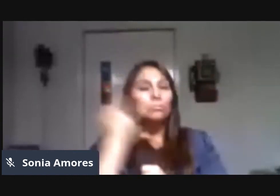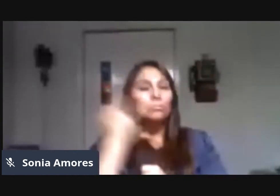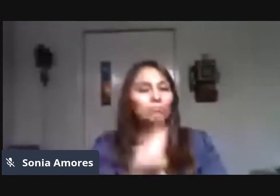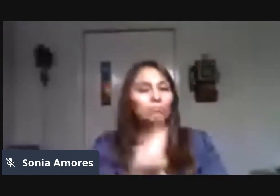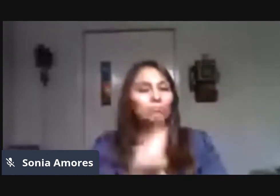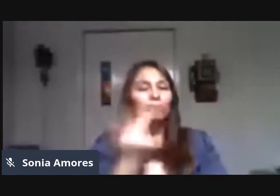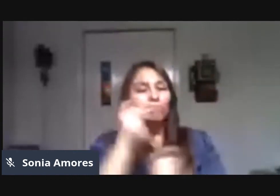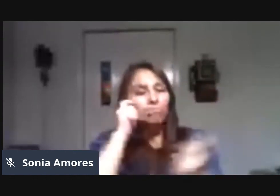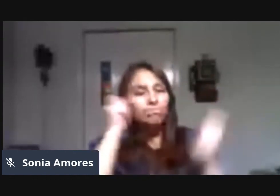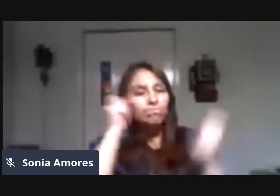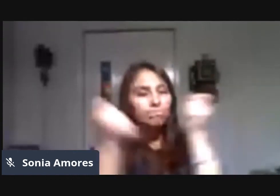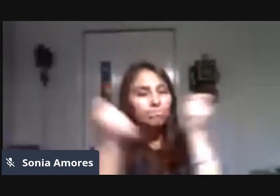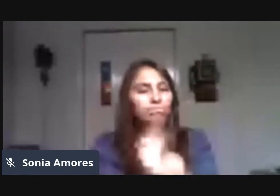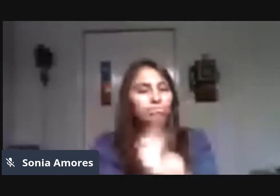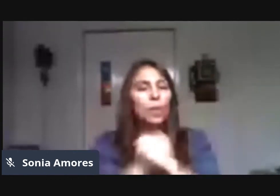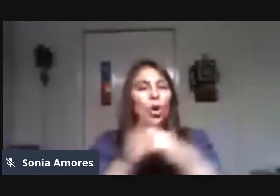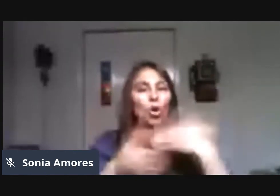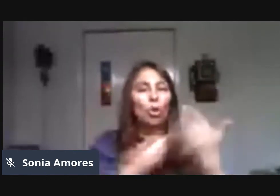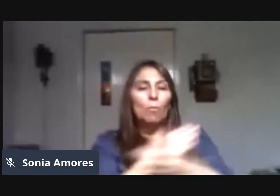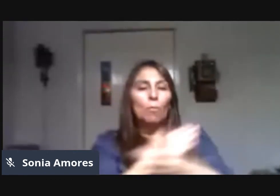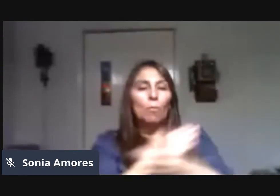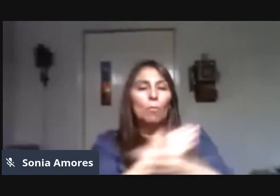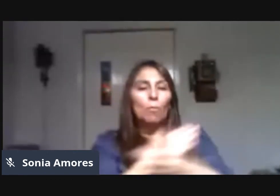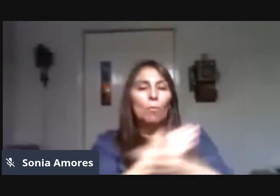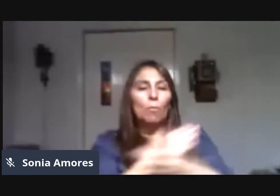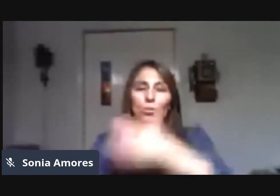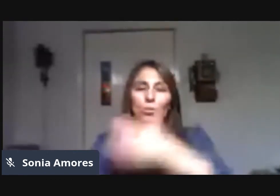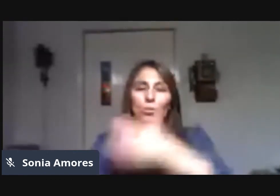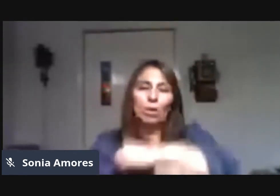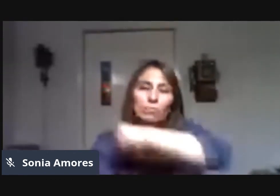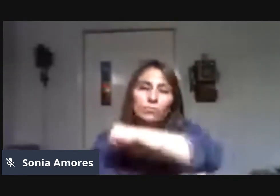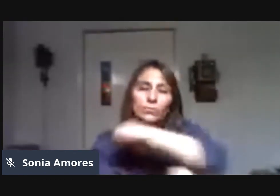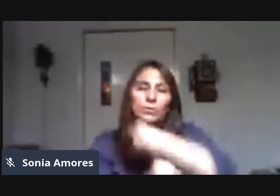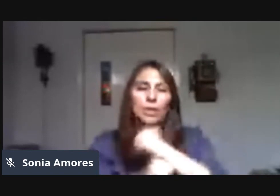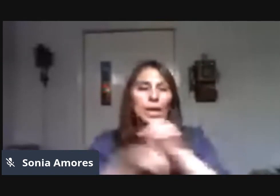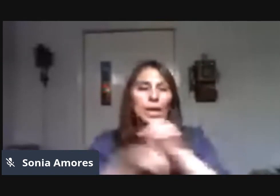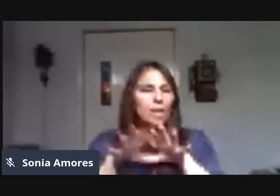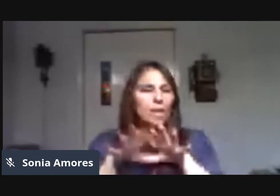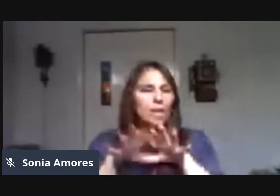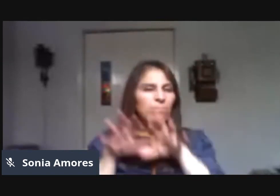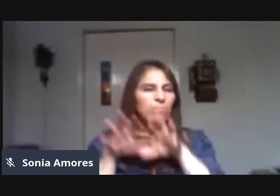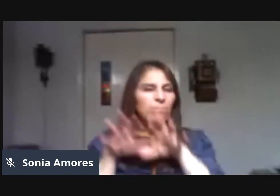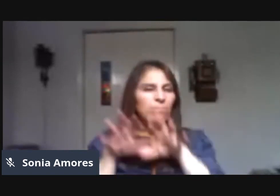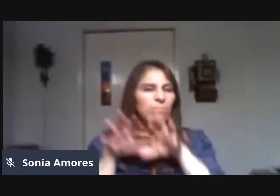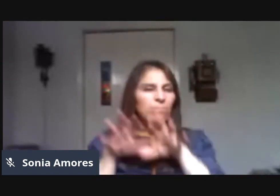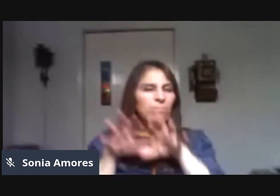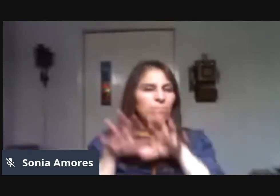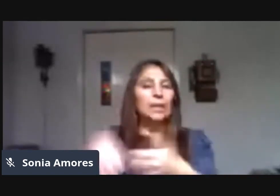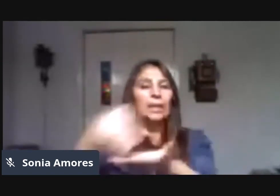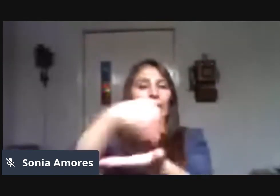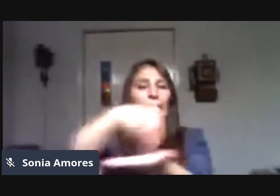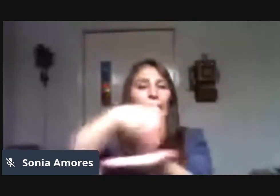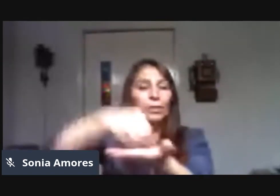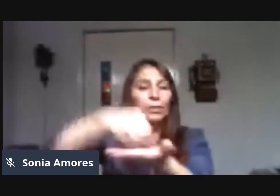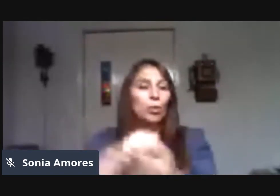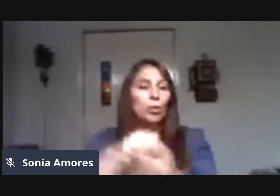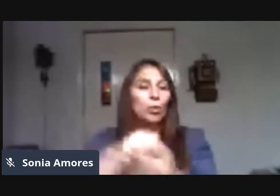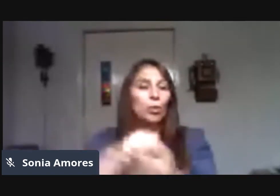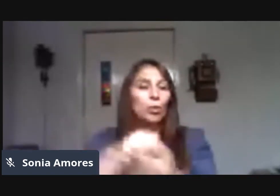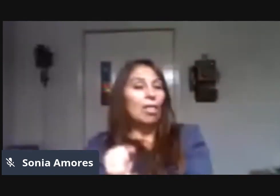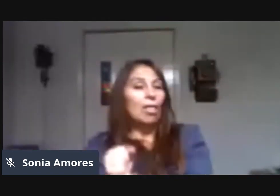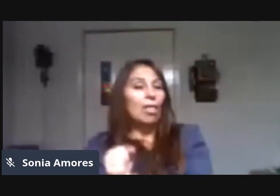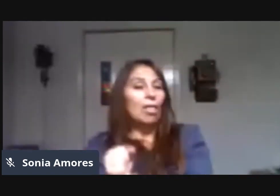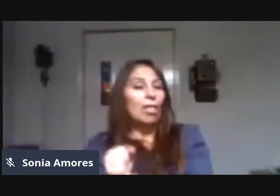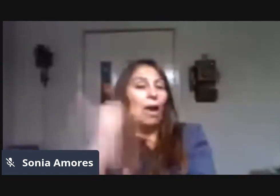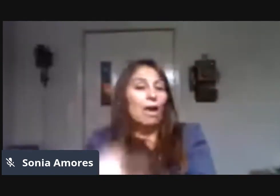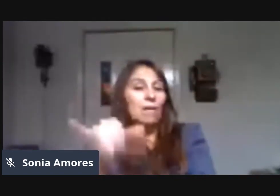es cómo fortalecemos, seguimos fortaleciendo el arraigo en el territorio, ¿sí? El papel hoy queda más claro que la